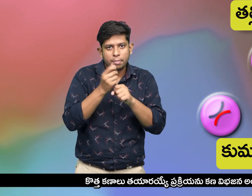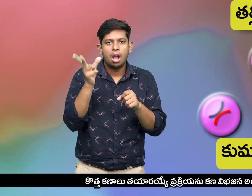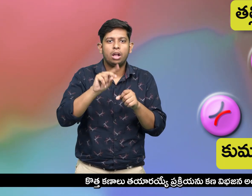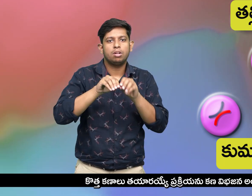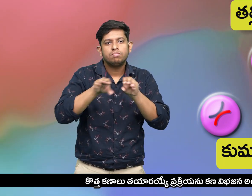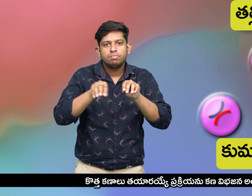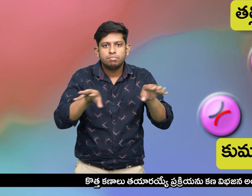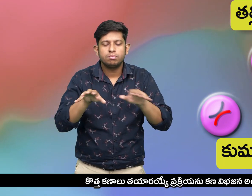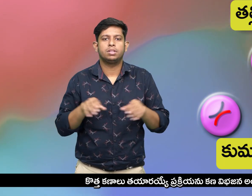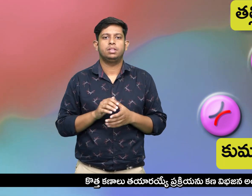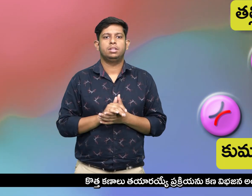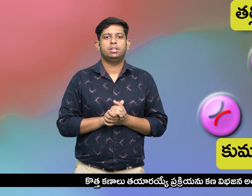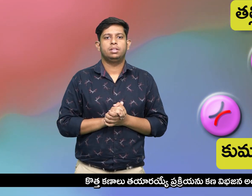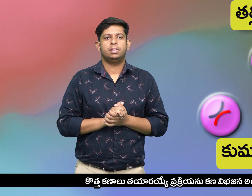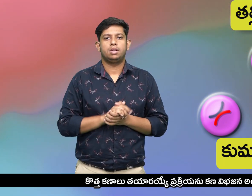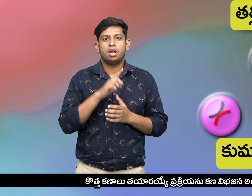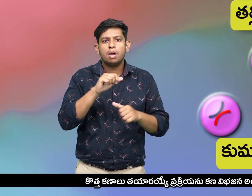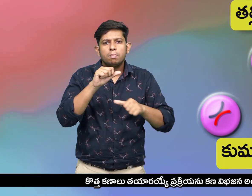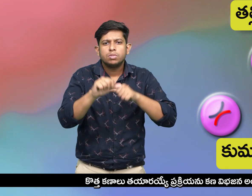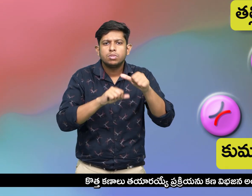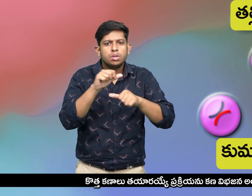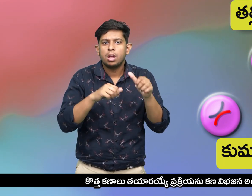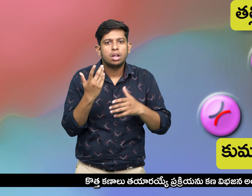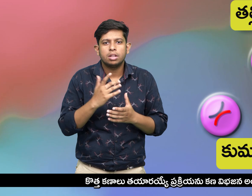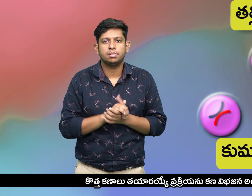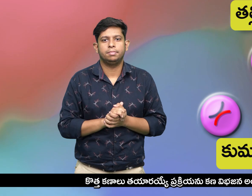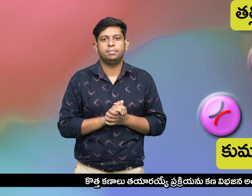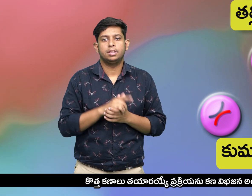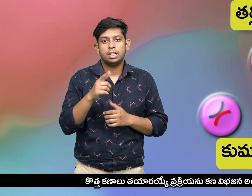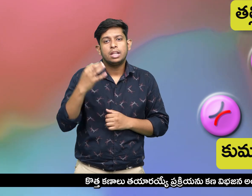కొత్త కణాలు తయారయ్యే ప్రక్రియను కణ విభజన అంటారు.